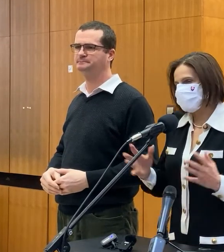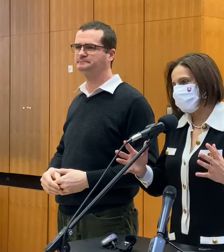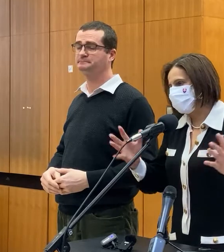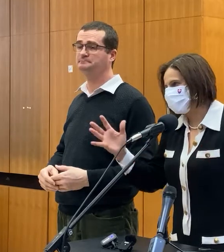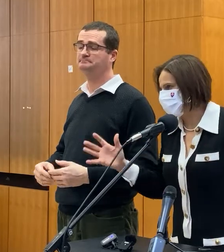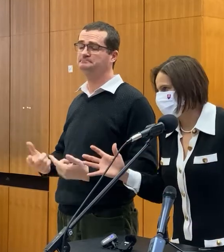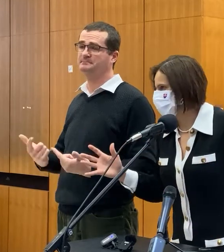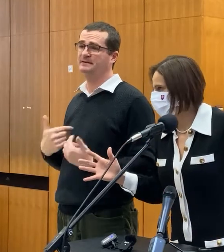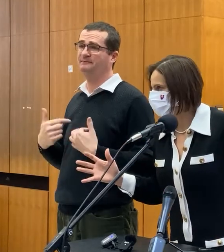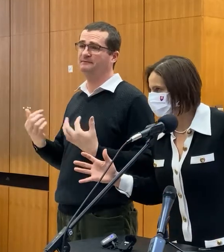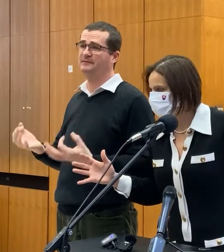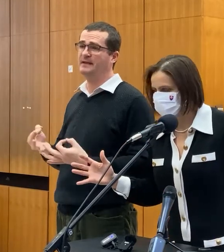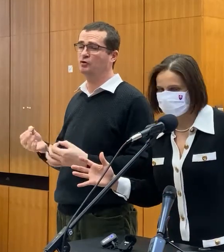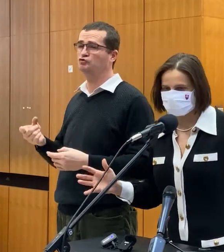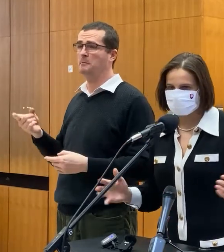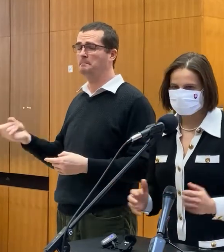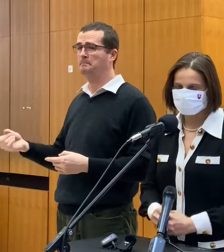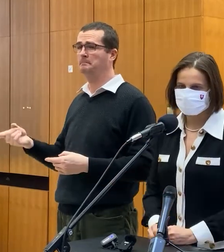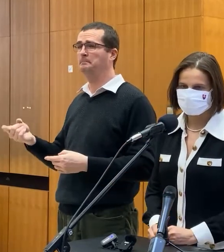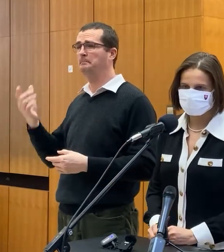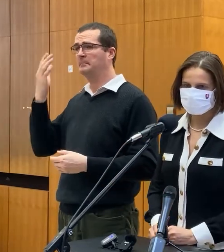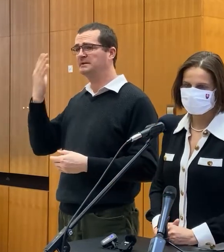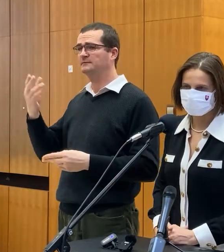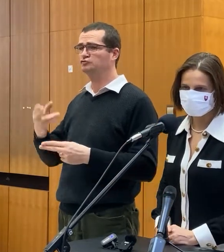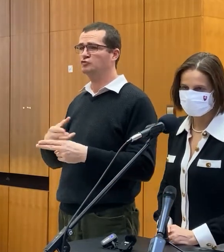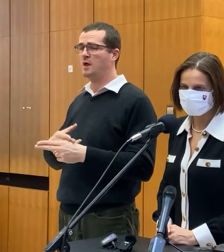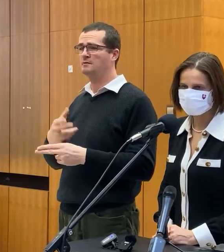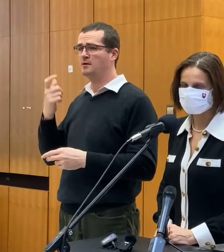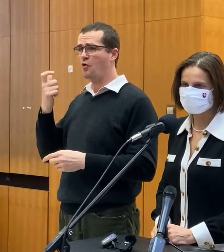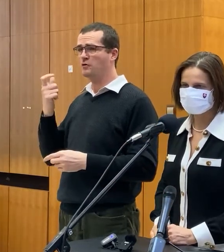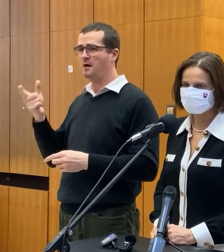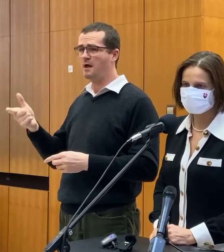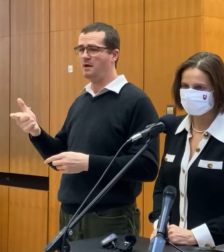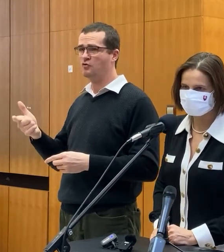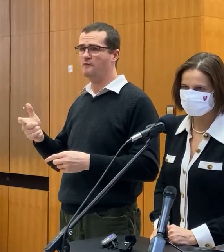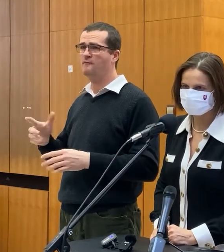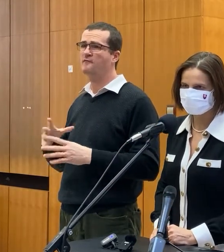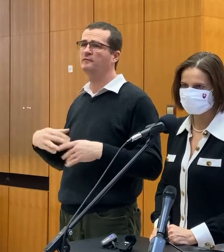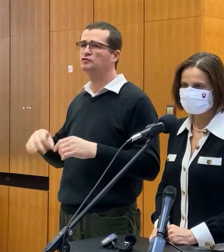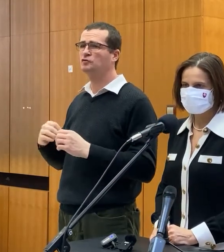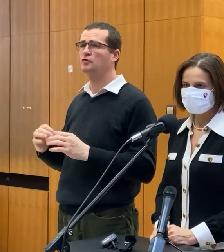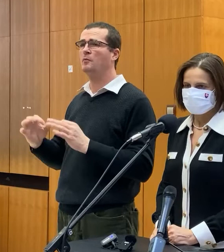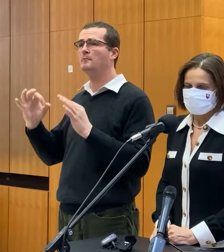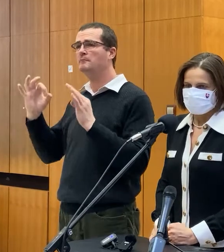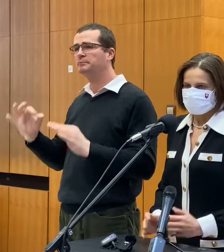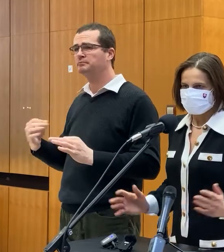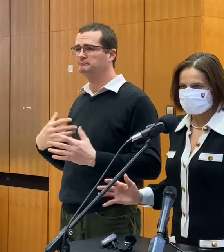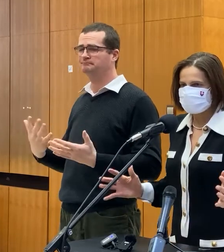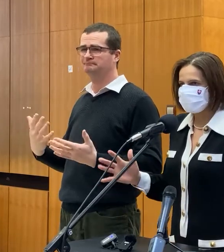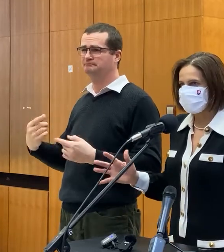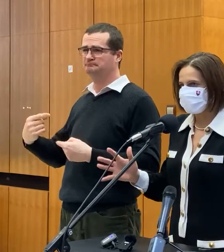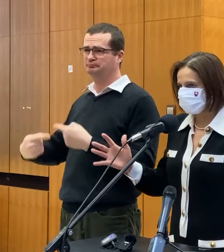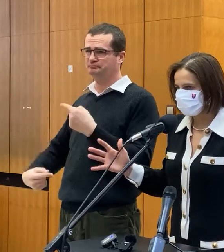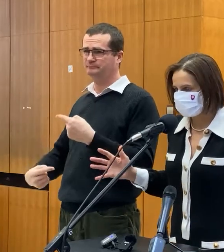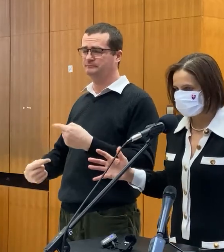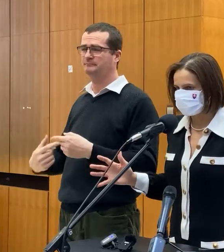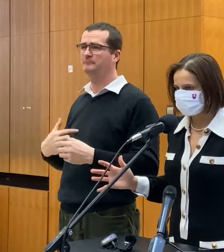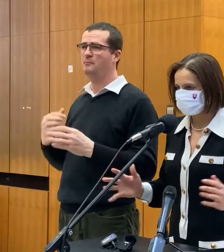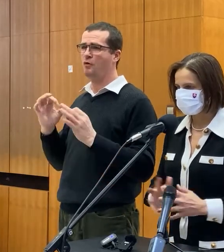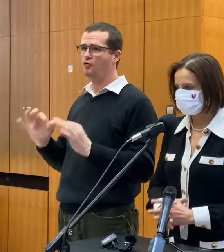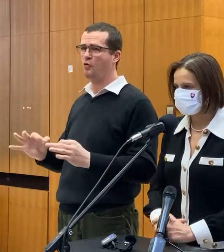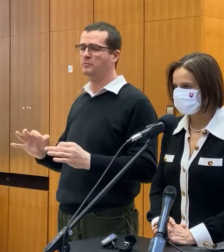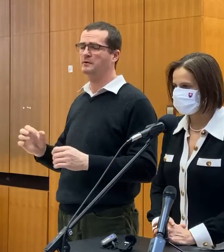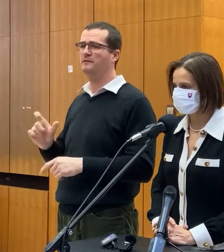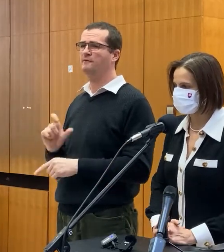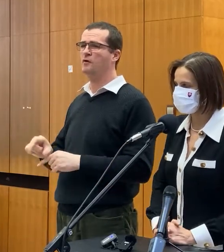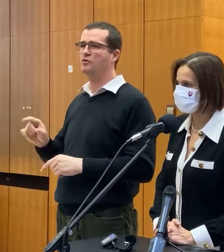Ale v niečom je legitímne, že sa ako predstavitelia štátnych orgánov vo všetkom nezhodneme. Ja si myslím, že i bolo dobré možno s